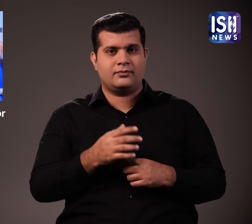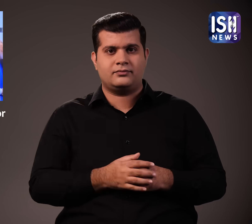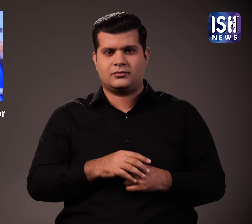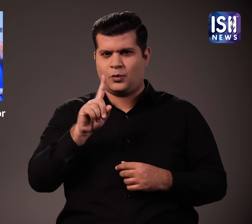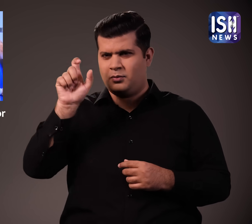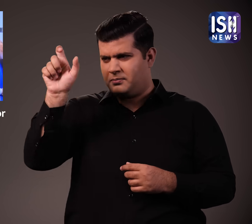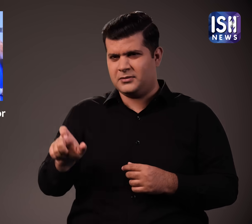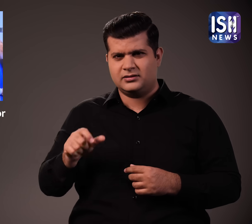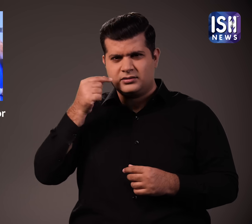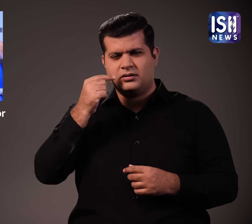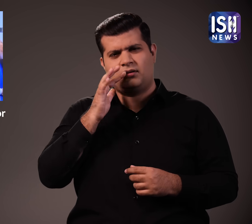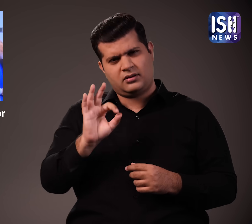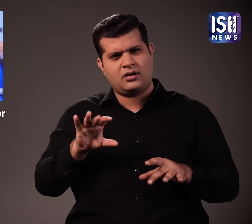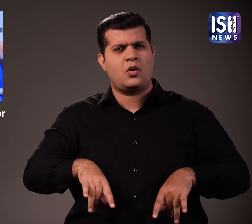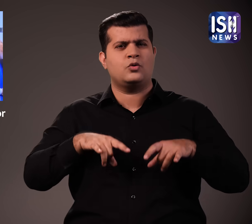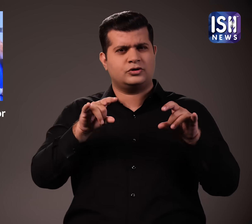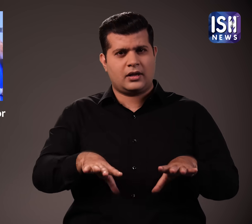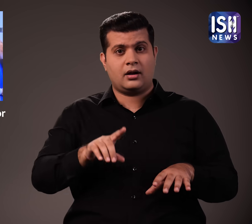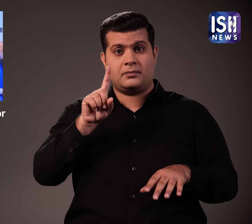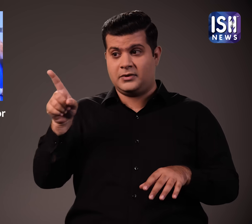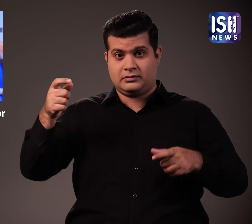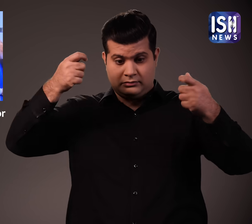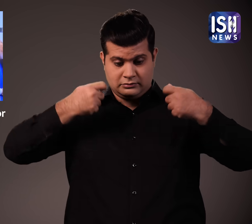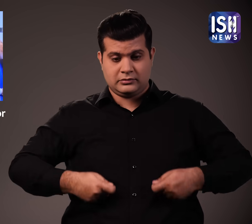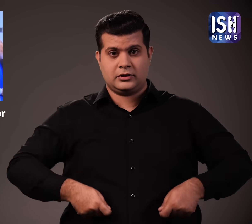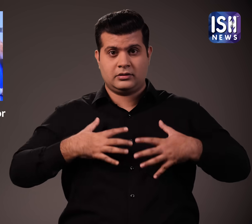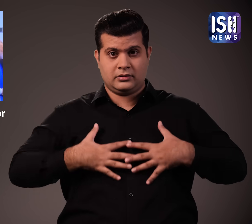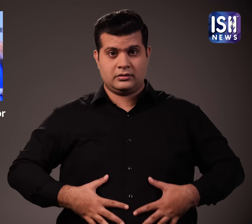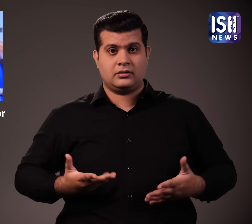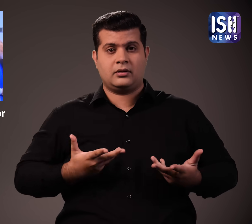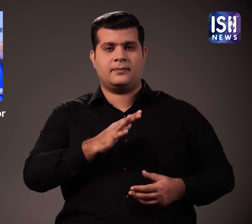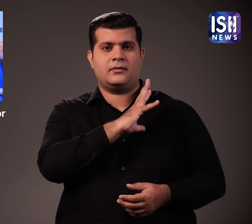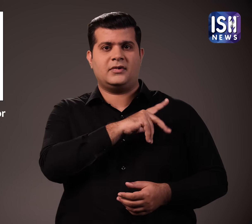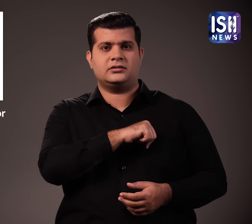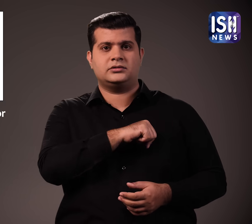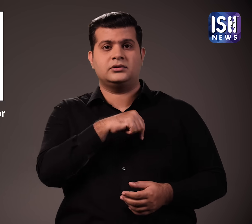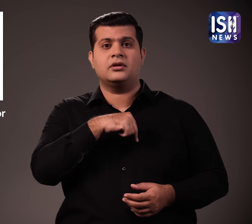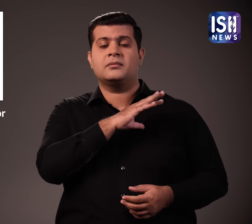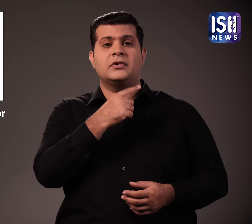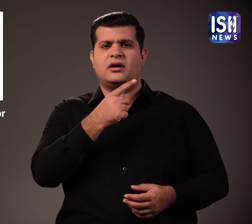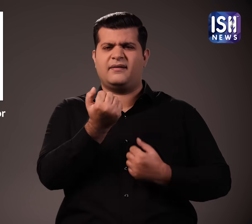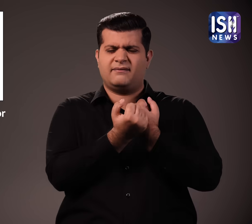फ्री पैलस्ताइन की नारे वाली टी-शर्ट और पैलस्तिनी जंडे के रंग वाला मास पहन रखा था